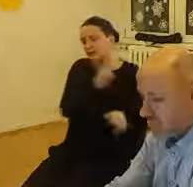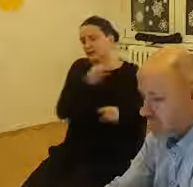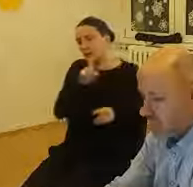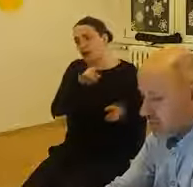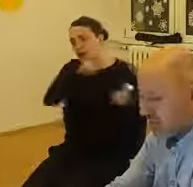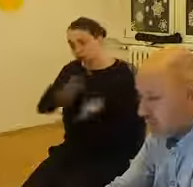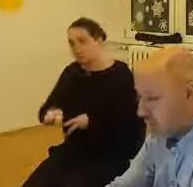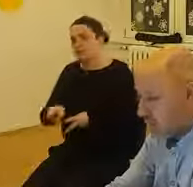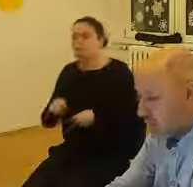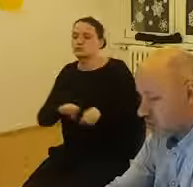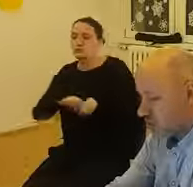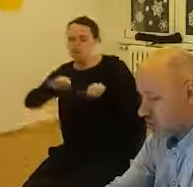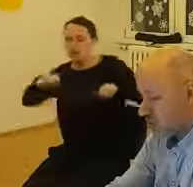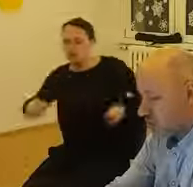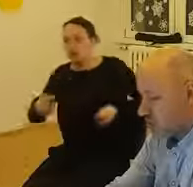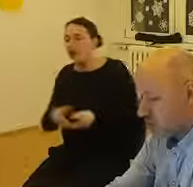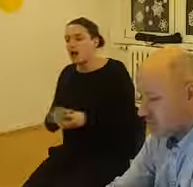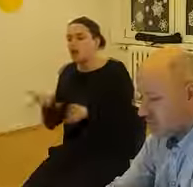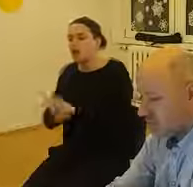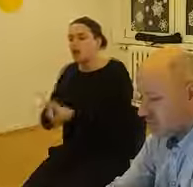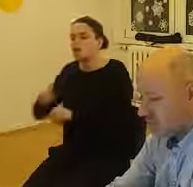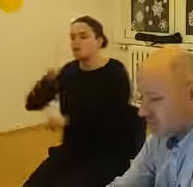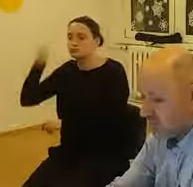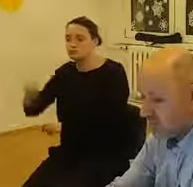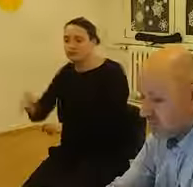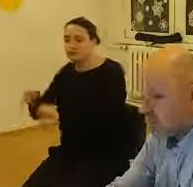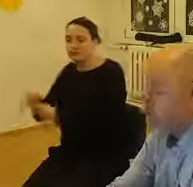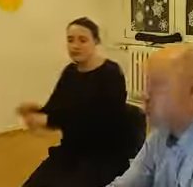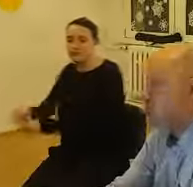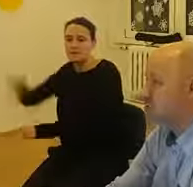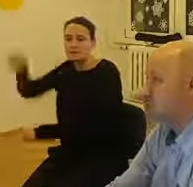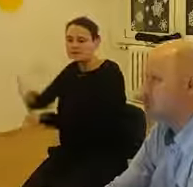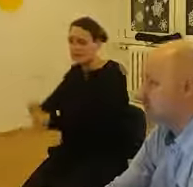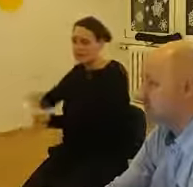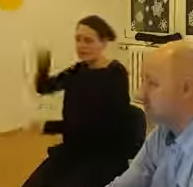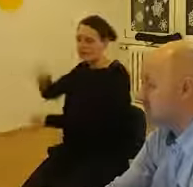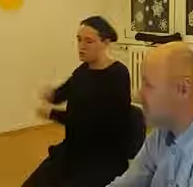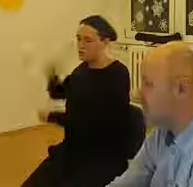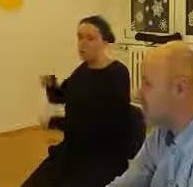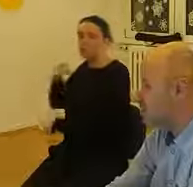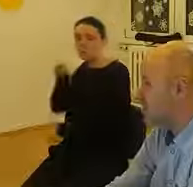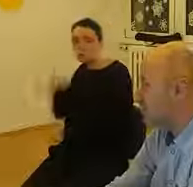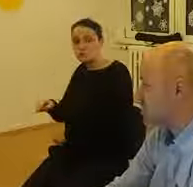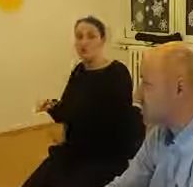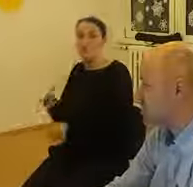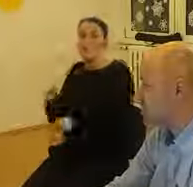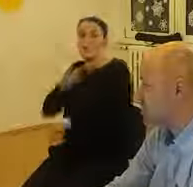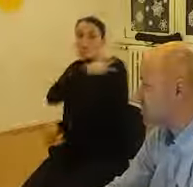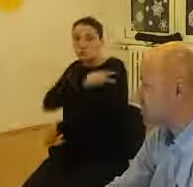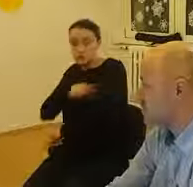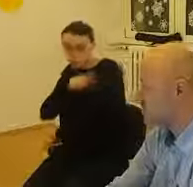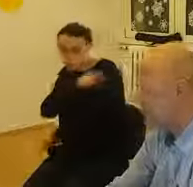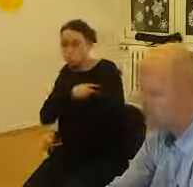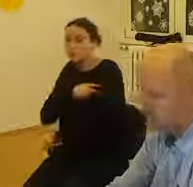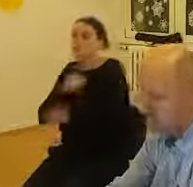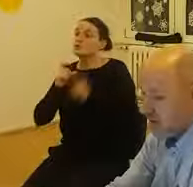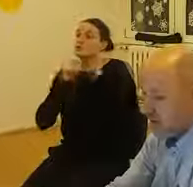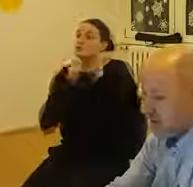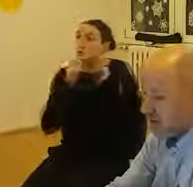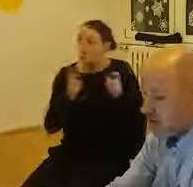one wrócą, czy pachołki przy przystanku przy ulicy Obrońców Wybrzeża. To są rzeczy zgłoszone akurat konkretnie na dyżurach przez mieszkańców